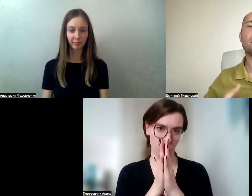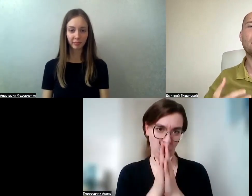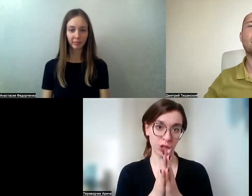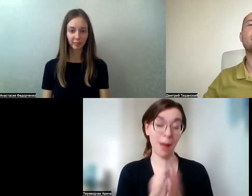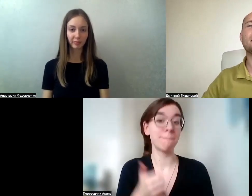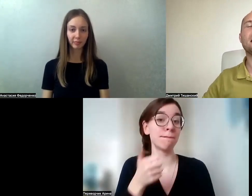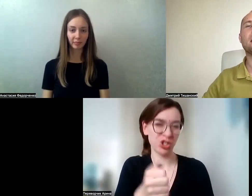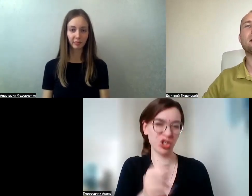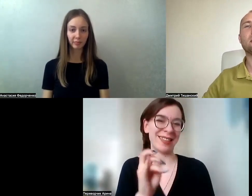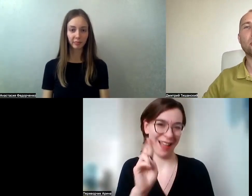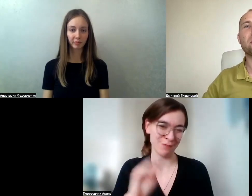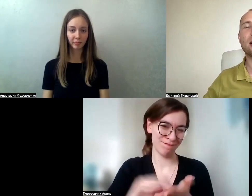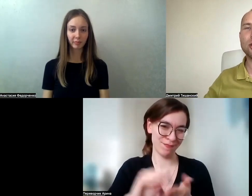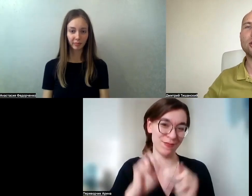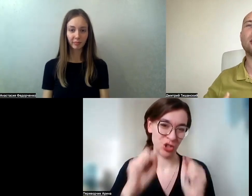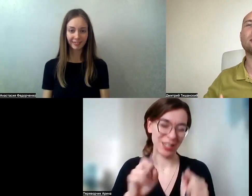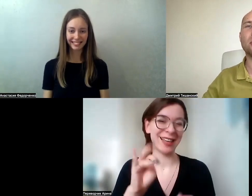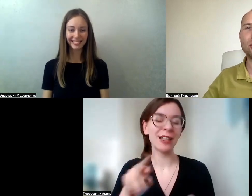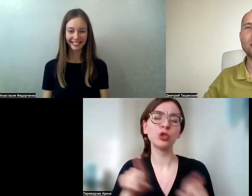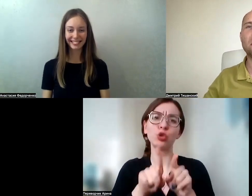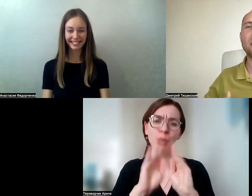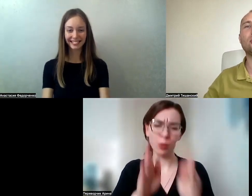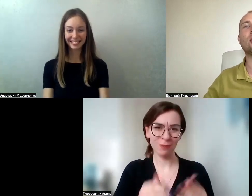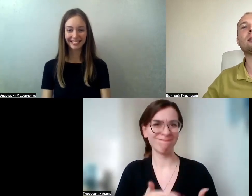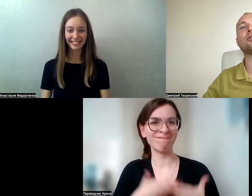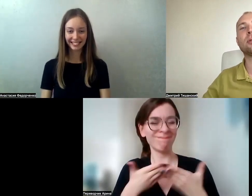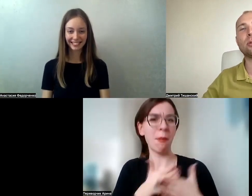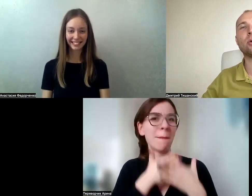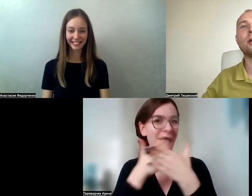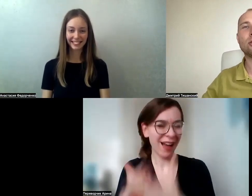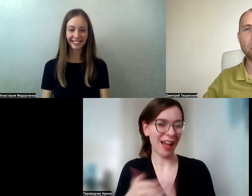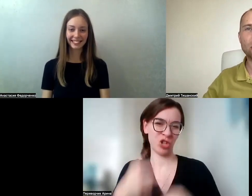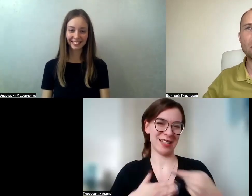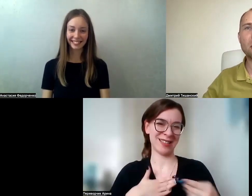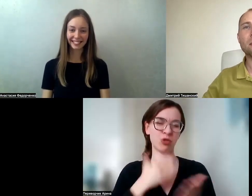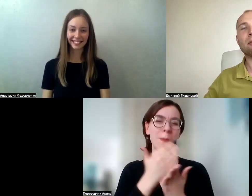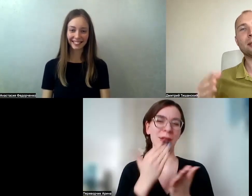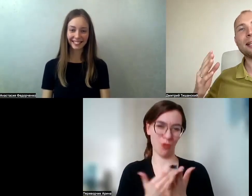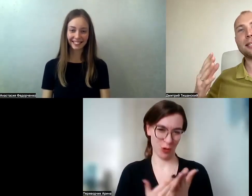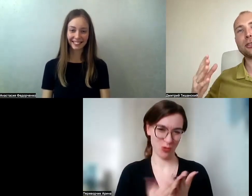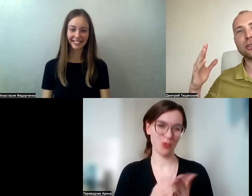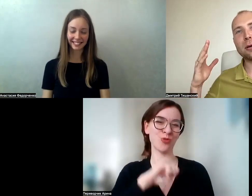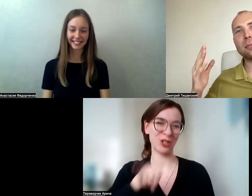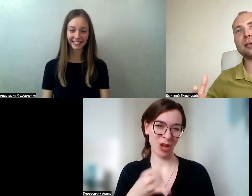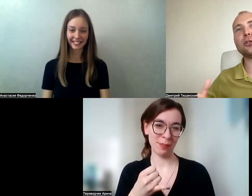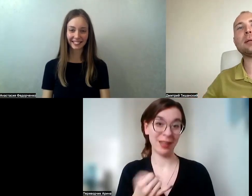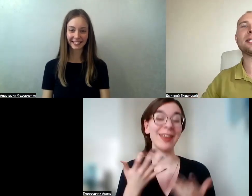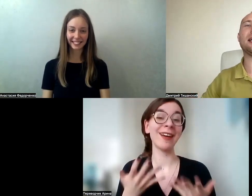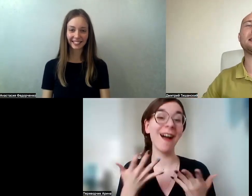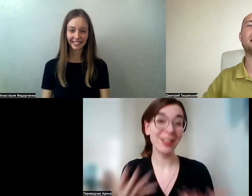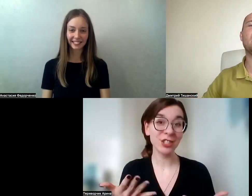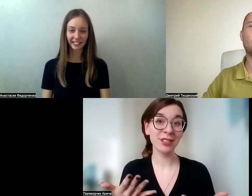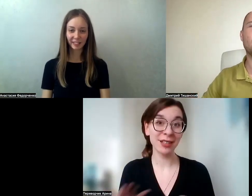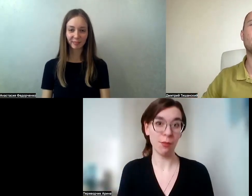ей, и Анастасия вас тоже прокачает через свой личный пример и через нашу методику Superjump. Вот. И, конечно же,